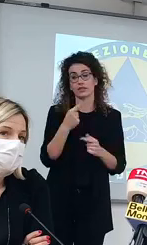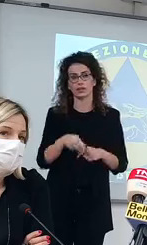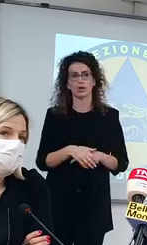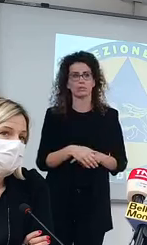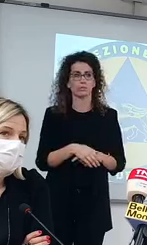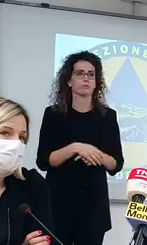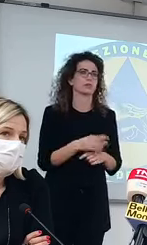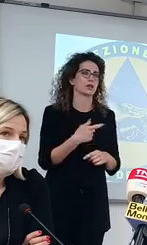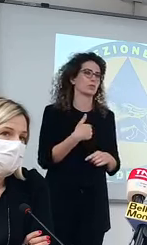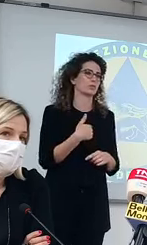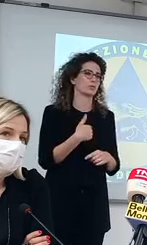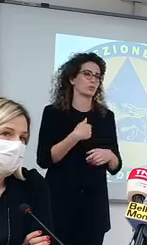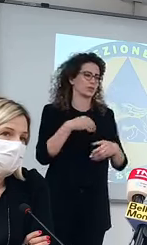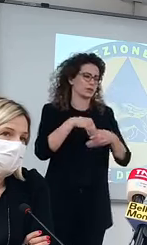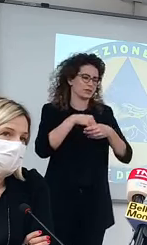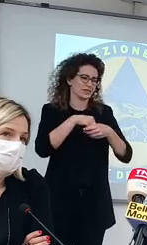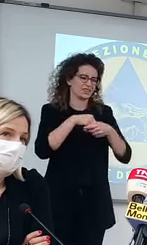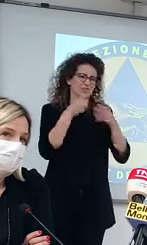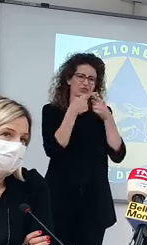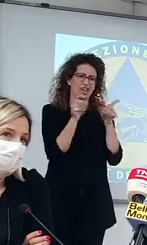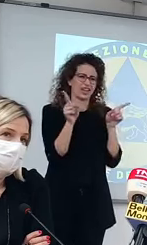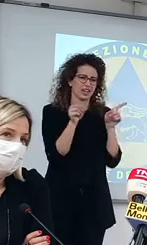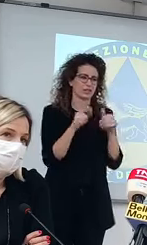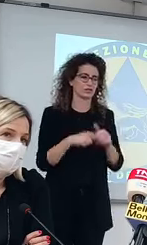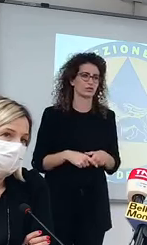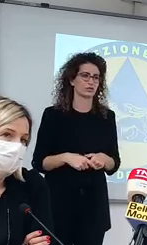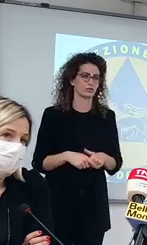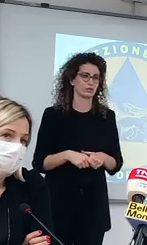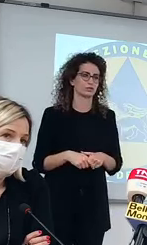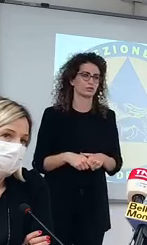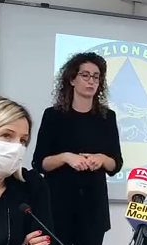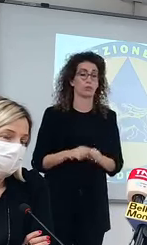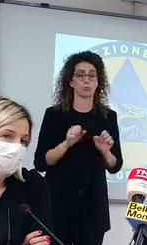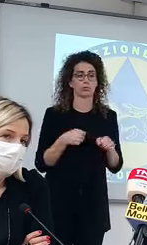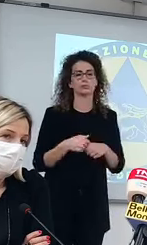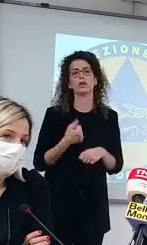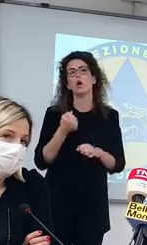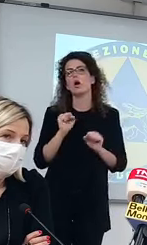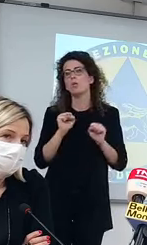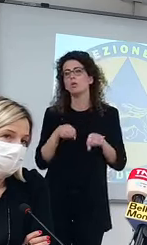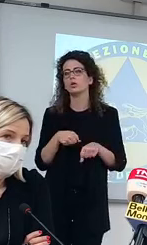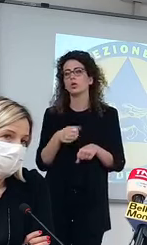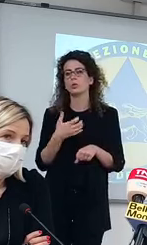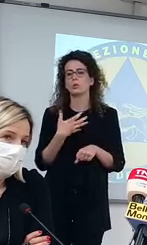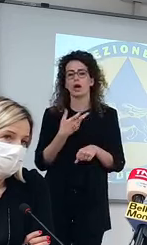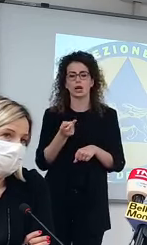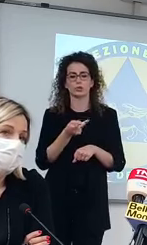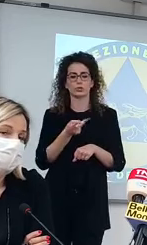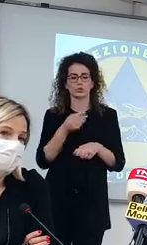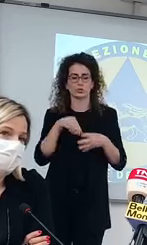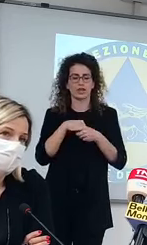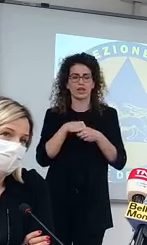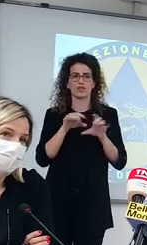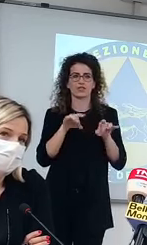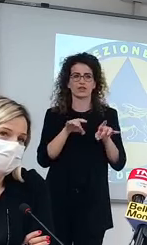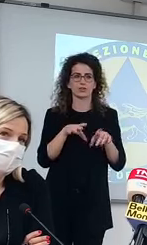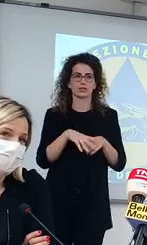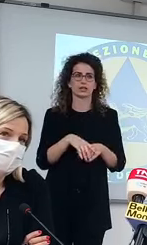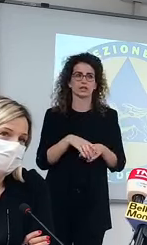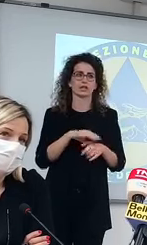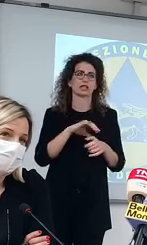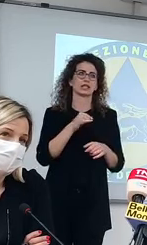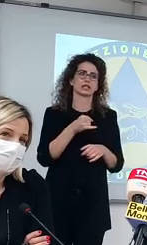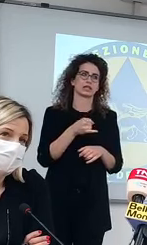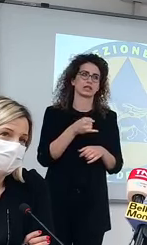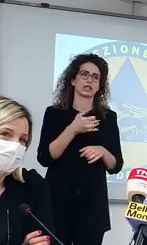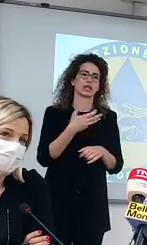anche perché è diversa la formulazione, per cui probabilmente per quello. Sì, però hanno tutti e due adenovirus, cioè sì, quindi però un conto è avere l'adenovirus